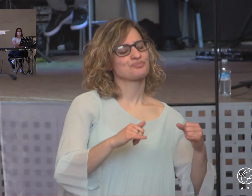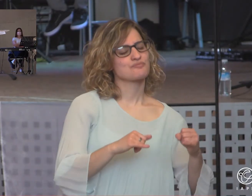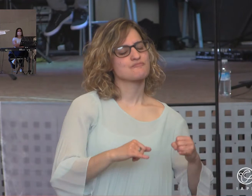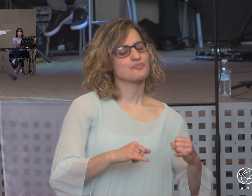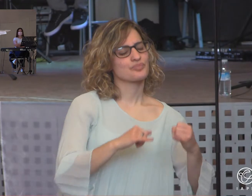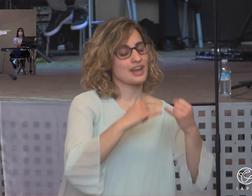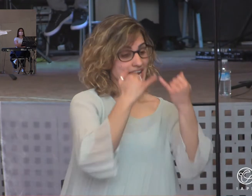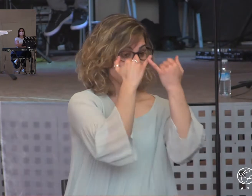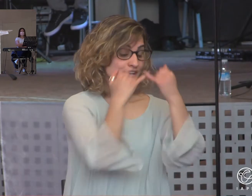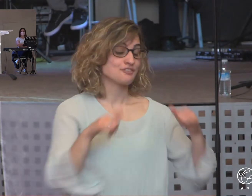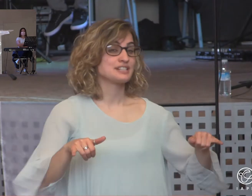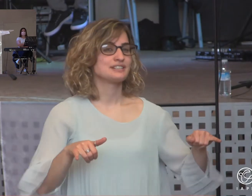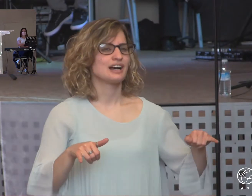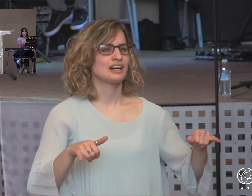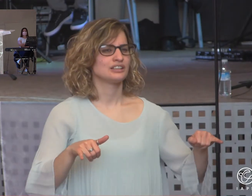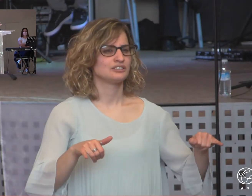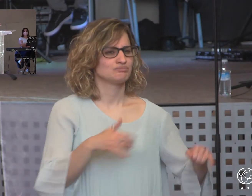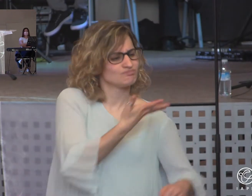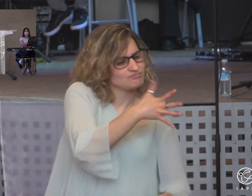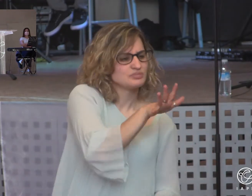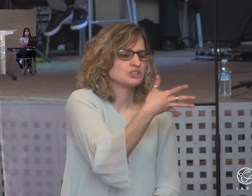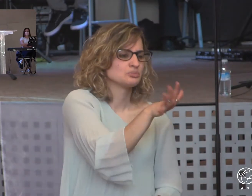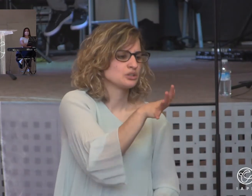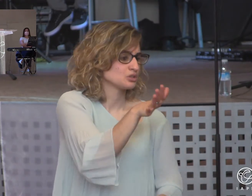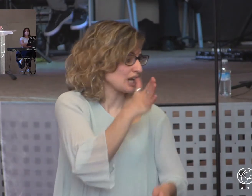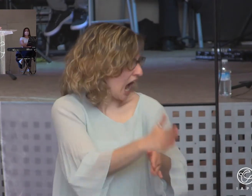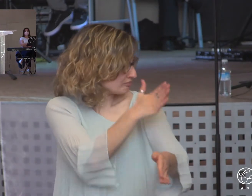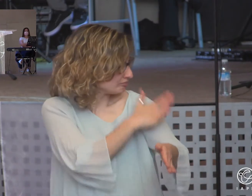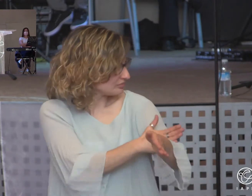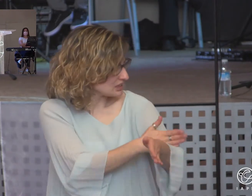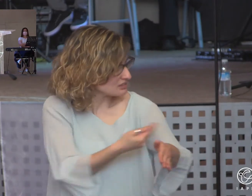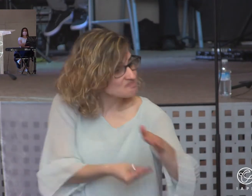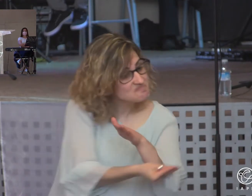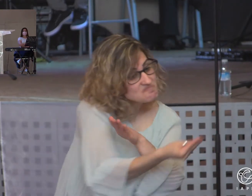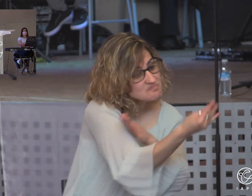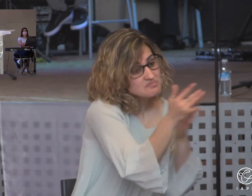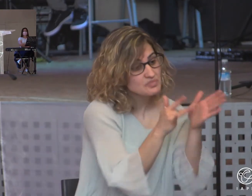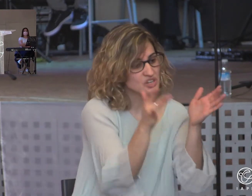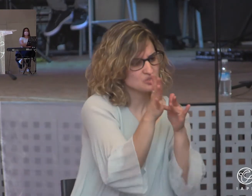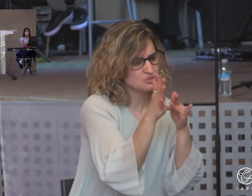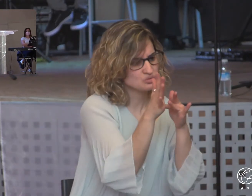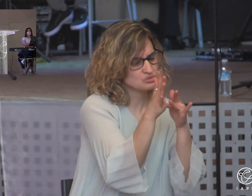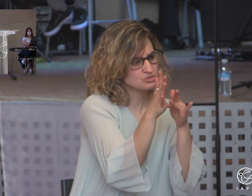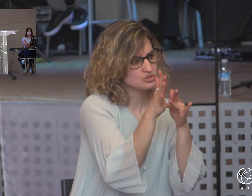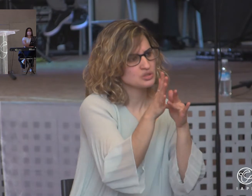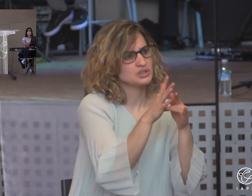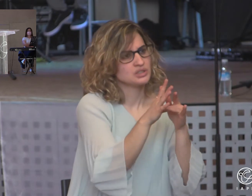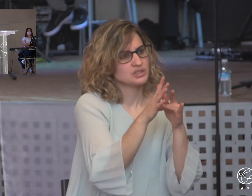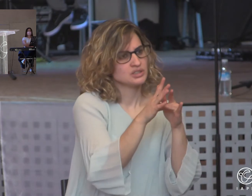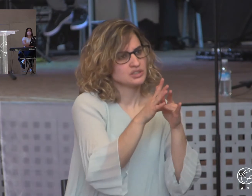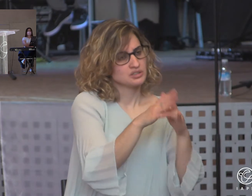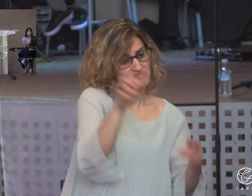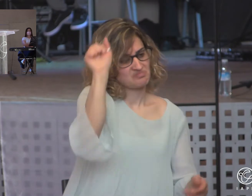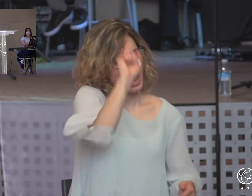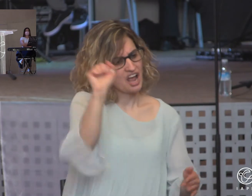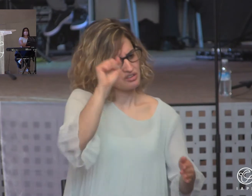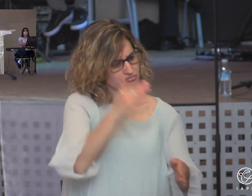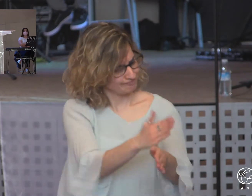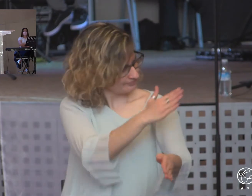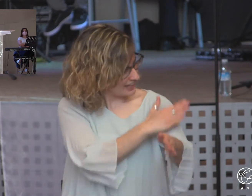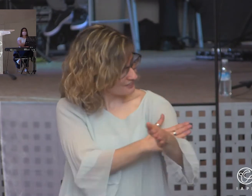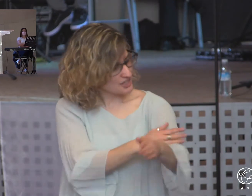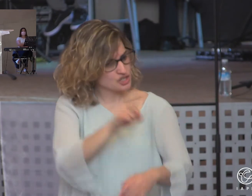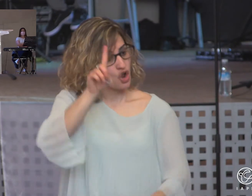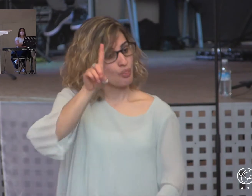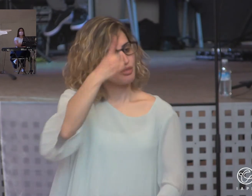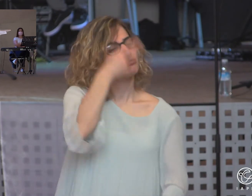del Señor Jesús. Bien, Dios les manda que esto sea una fiesta santa, que